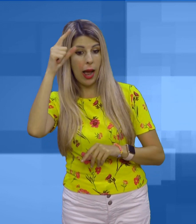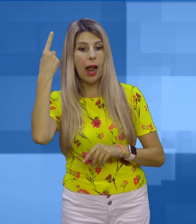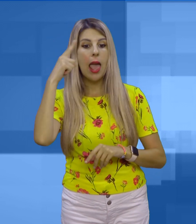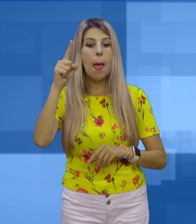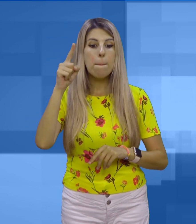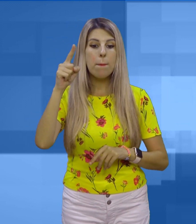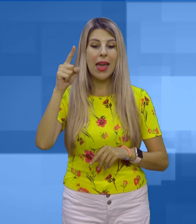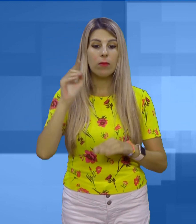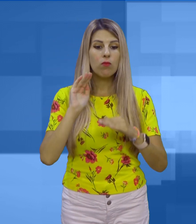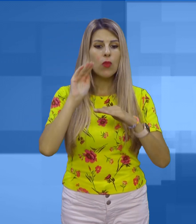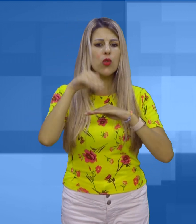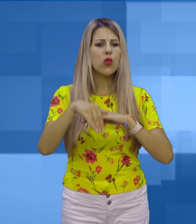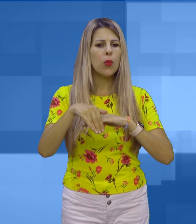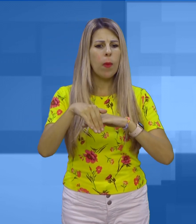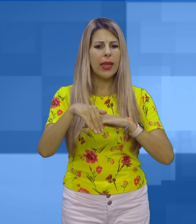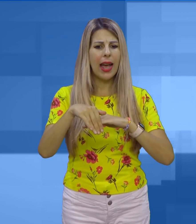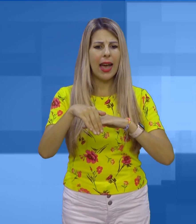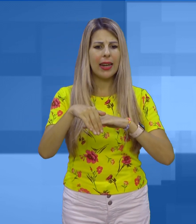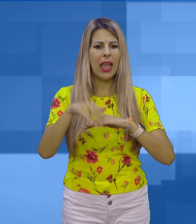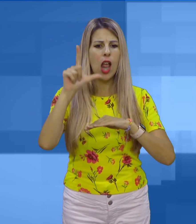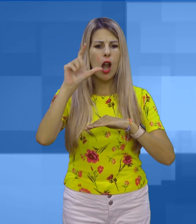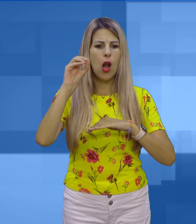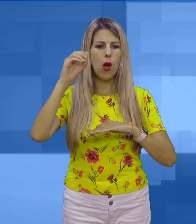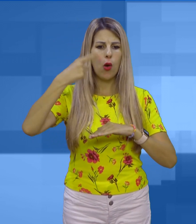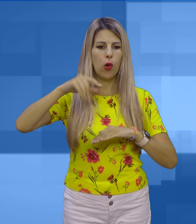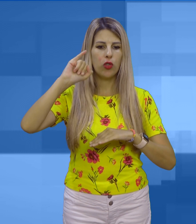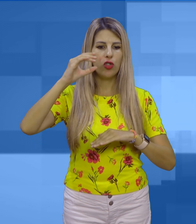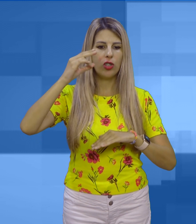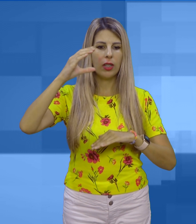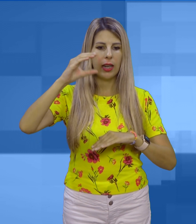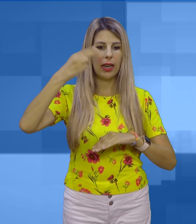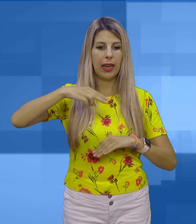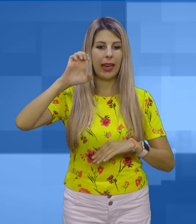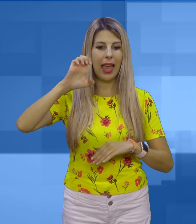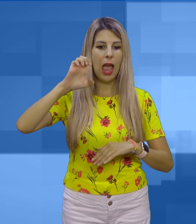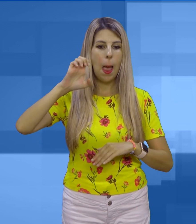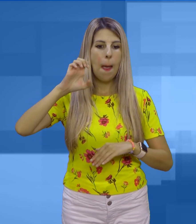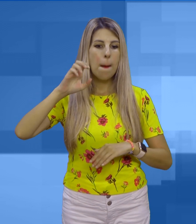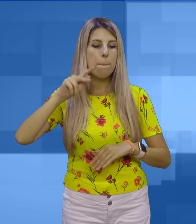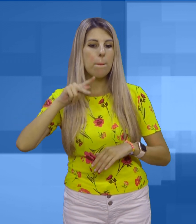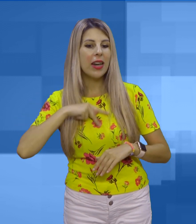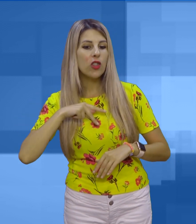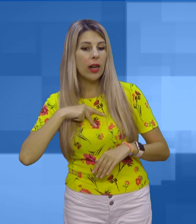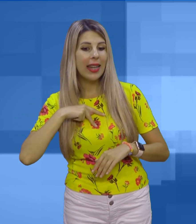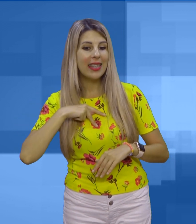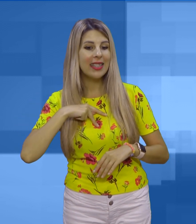finalmente al superamento di logiche personalistiche ed improntato esclusivamente alla realizzazione dei progetti e